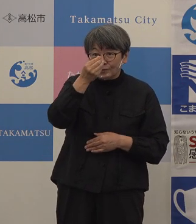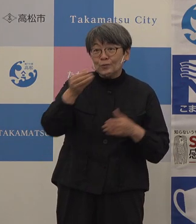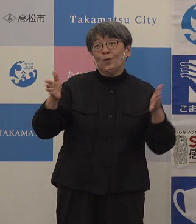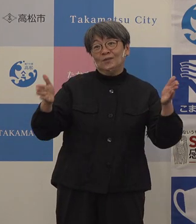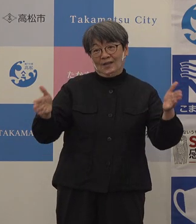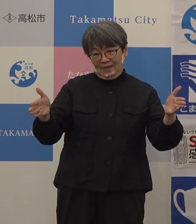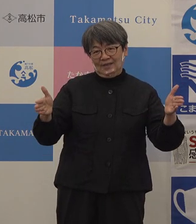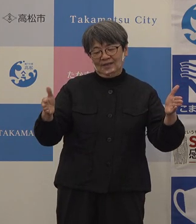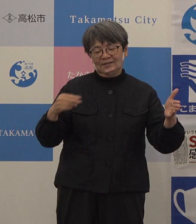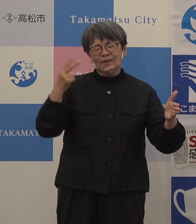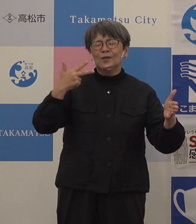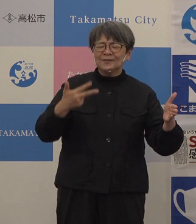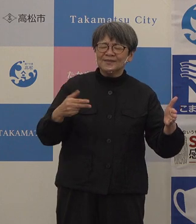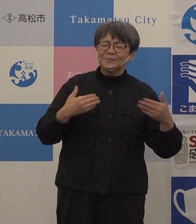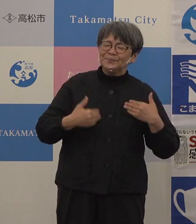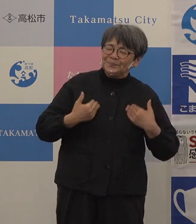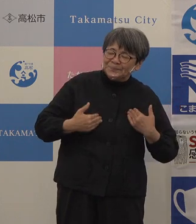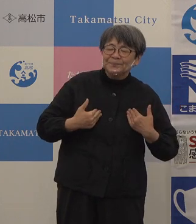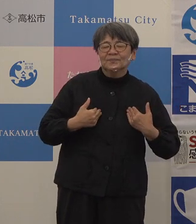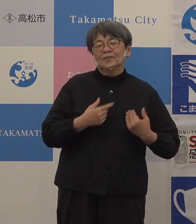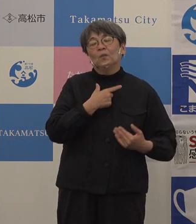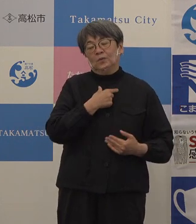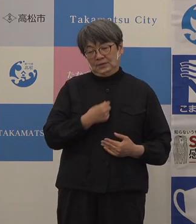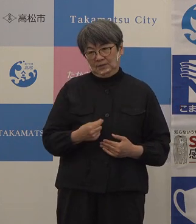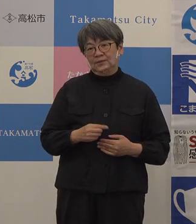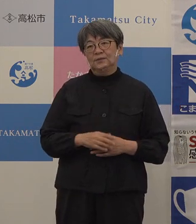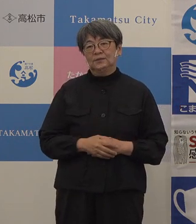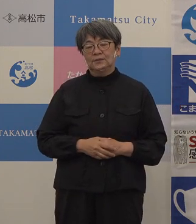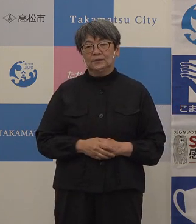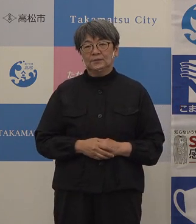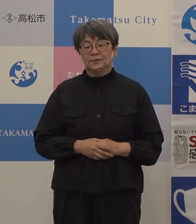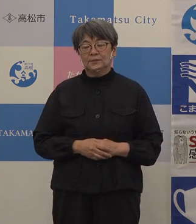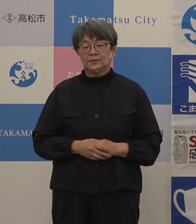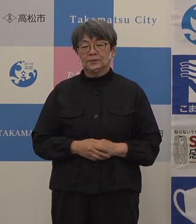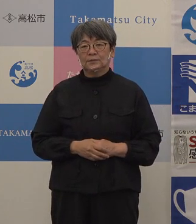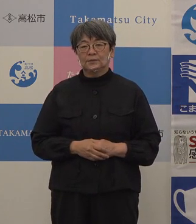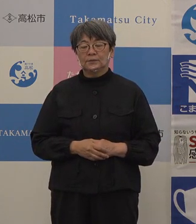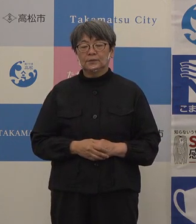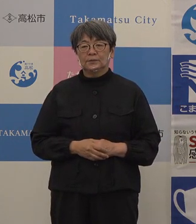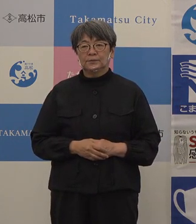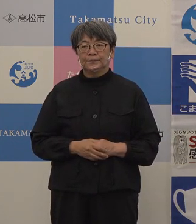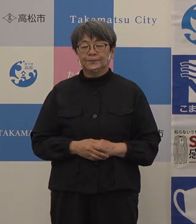在をお楽しみいただきたいというふうに思っているところでございます。